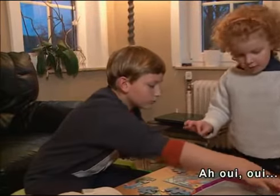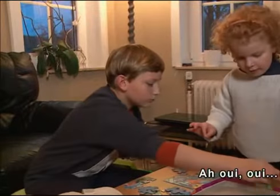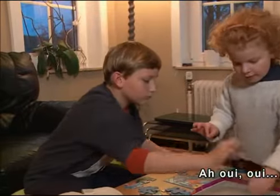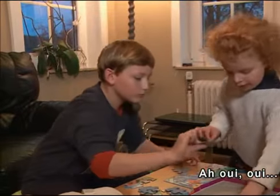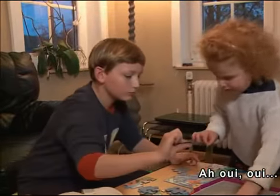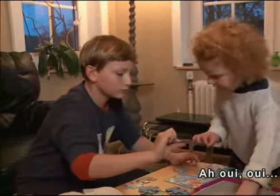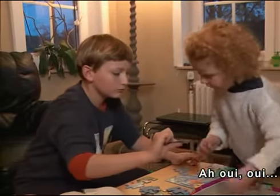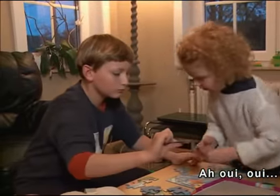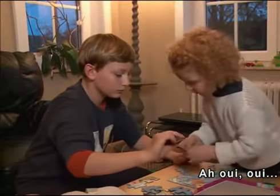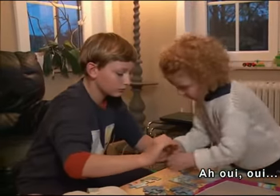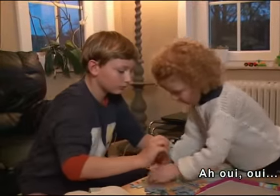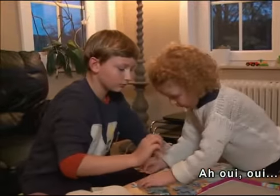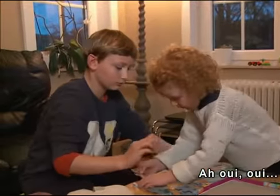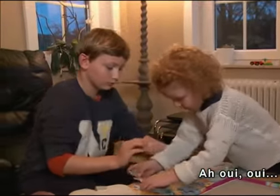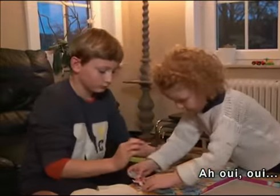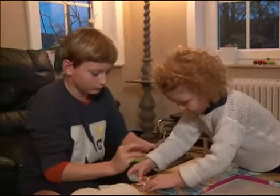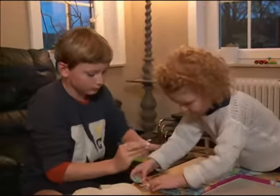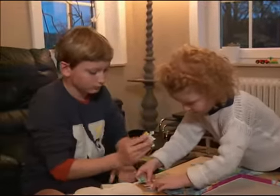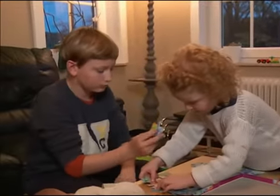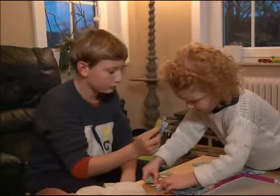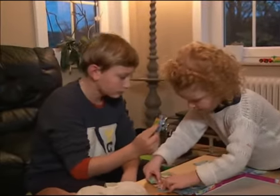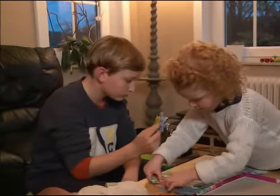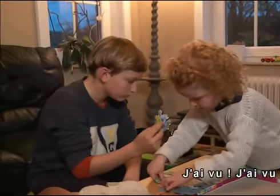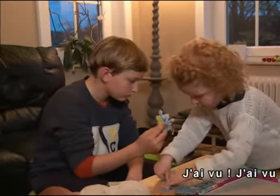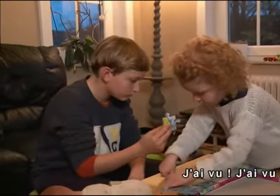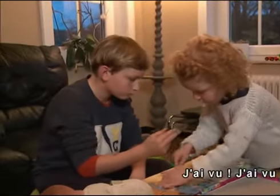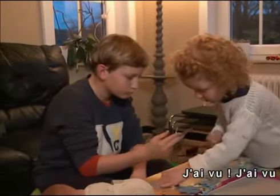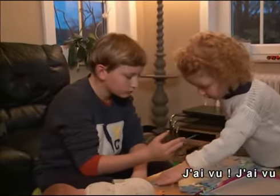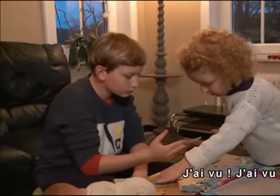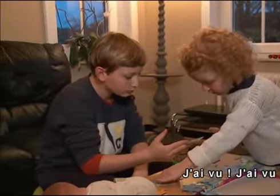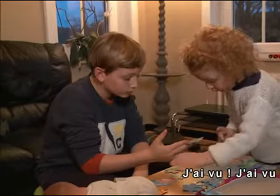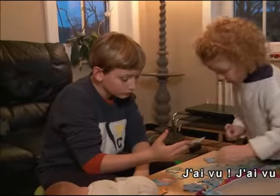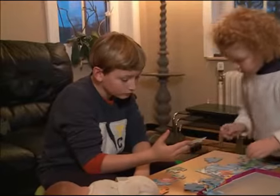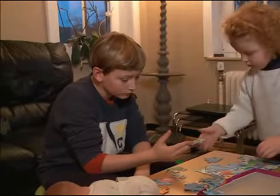Ah mais oui. Là. C'est lui.